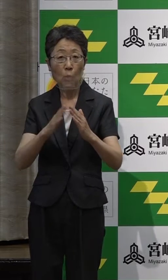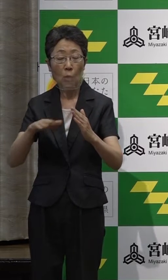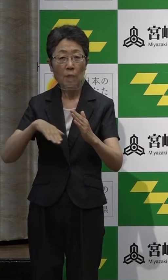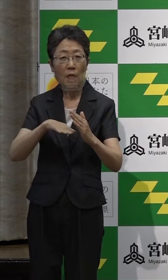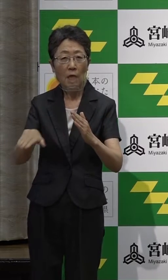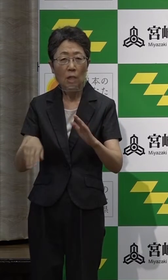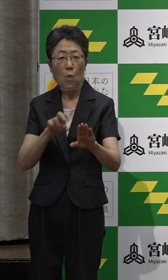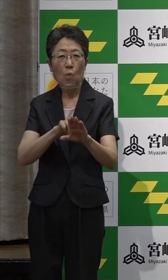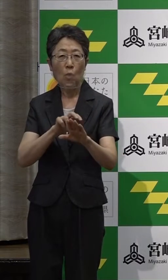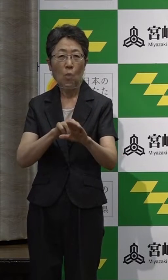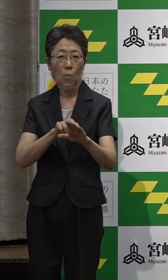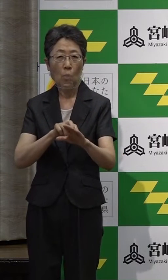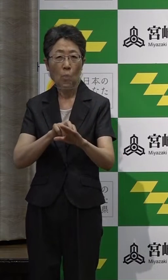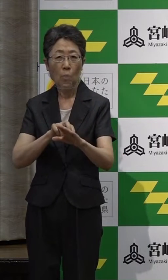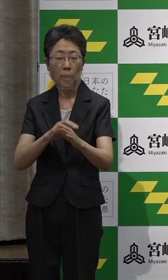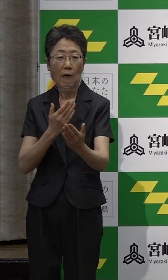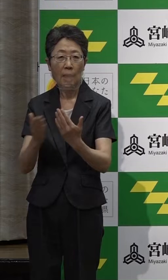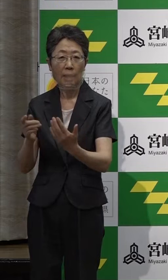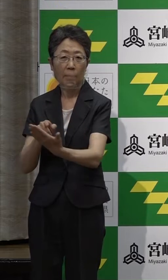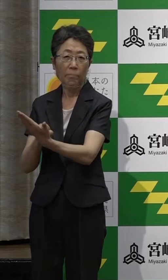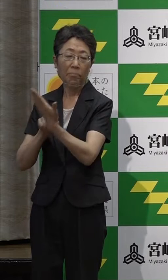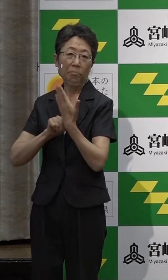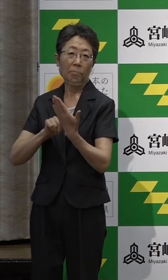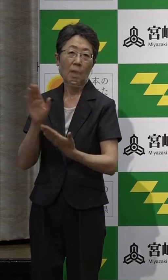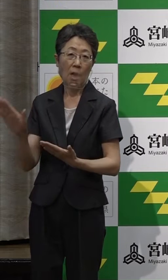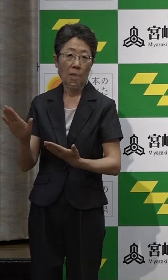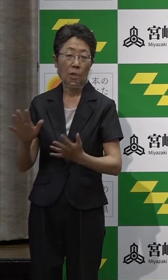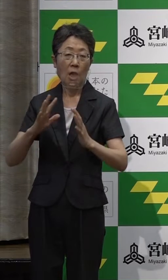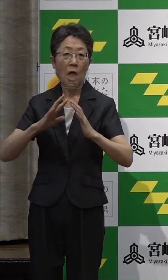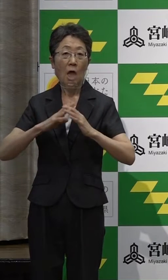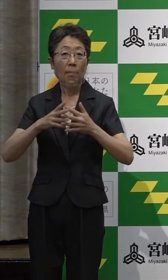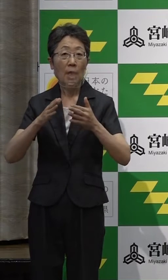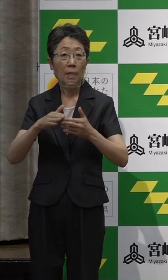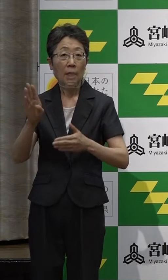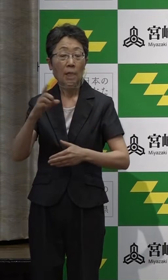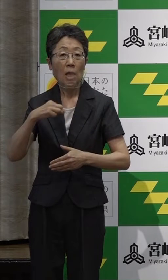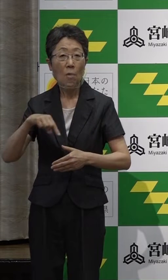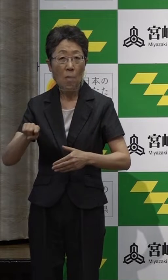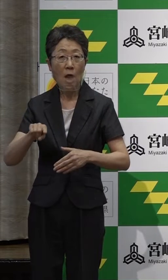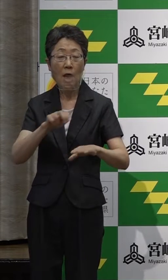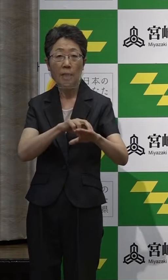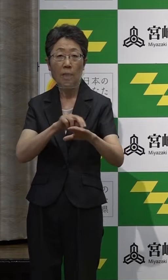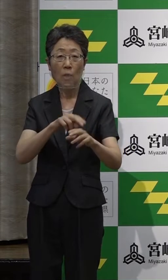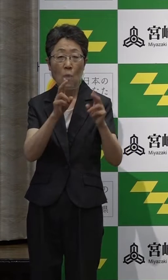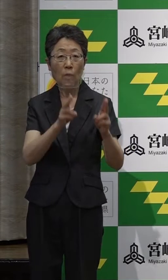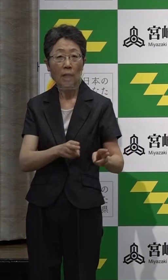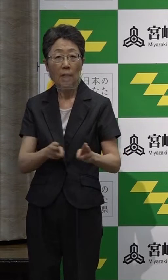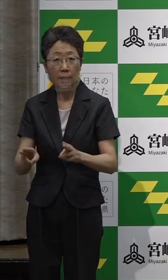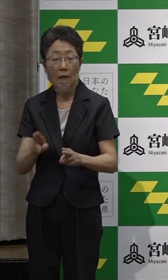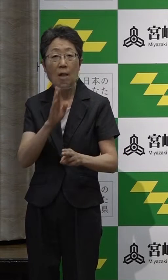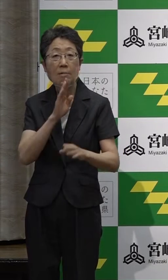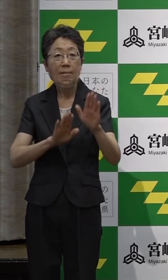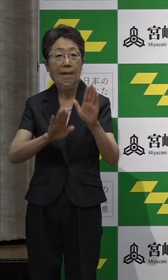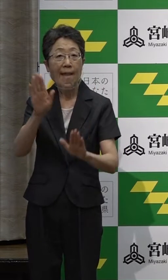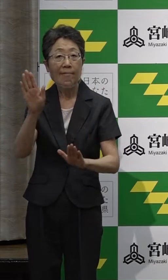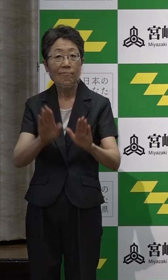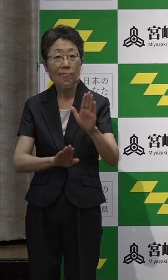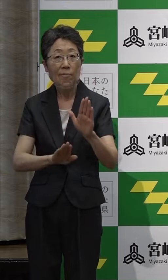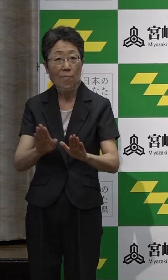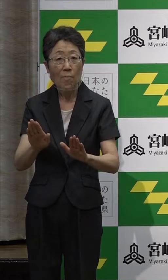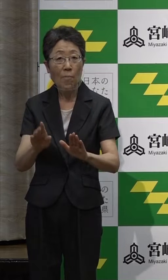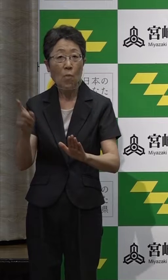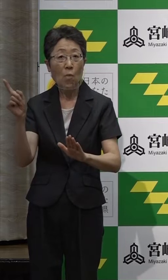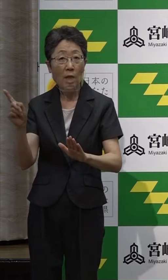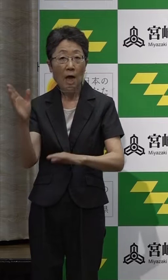示したと思います。宮崎県、今ちょっとそういった医療提供体制の現状とですね、そういった方針が宮崎にこう適用